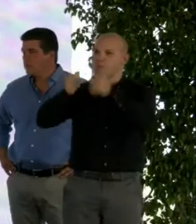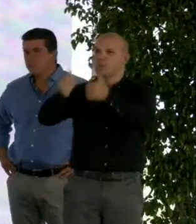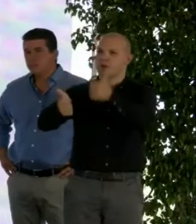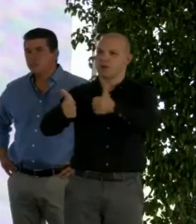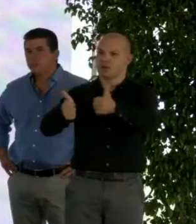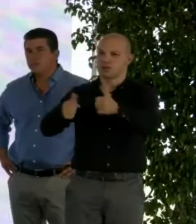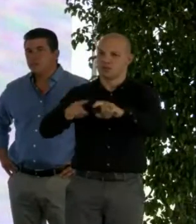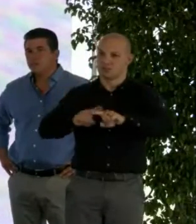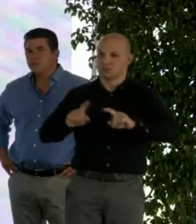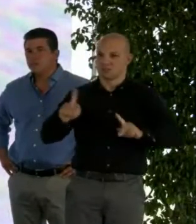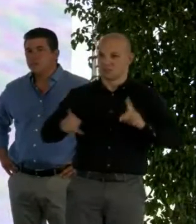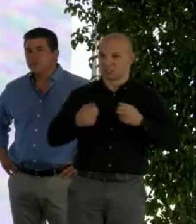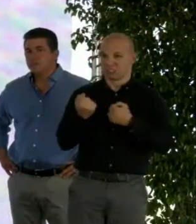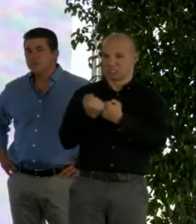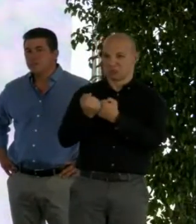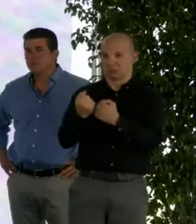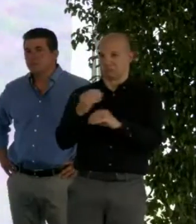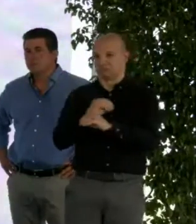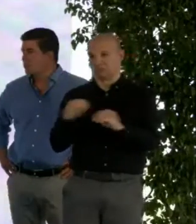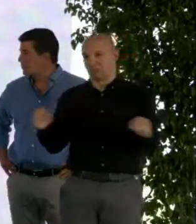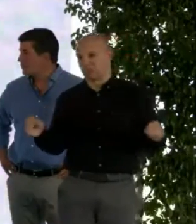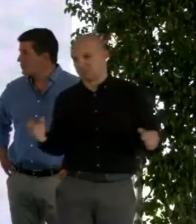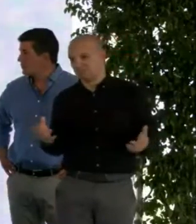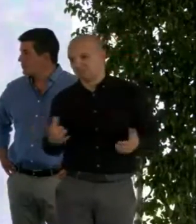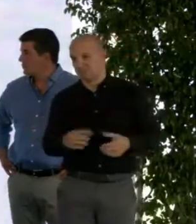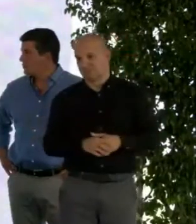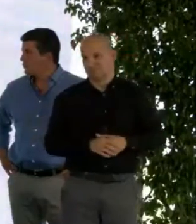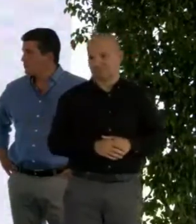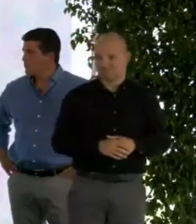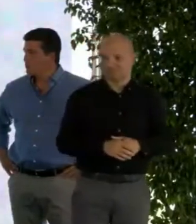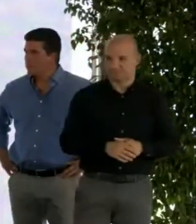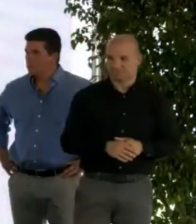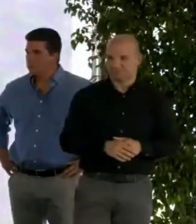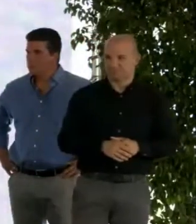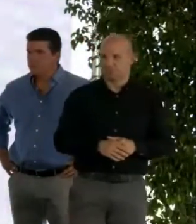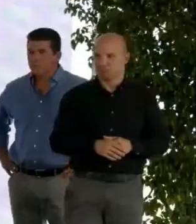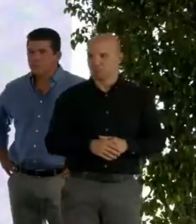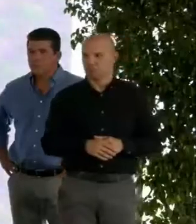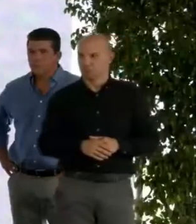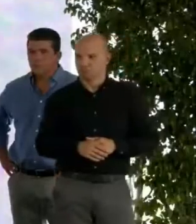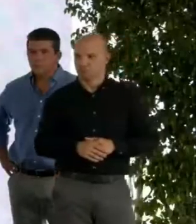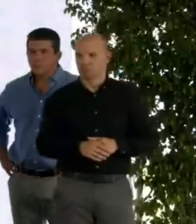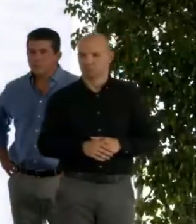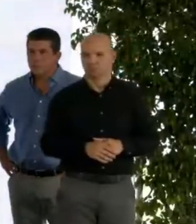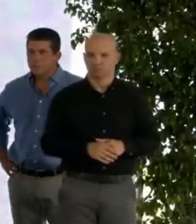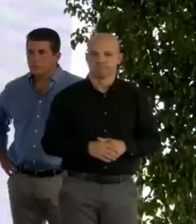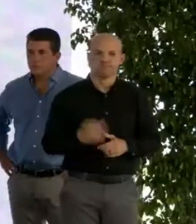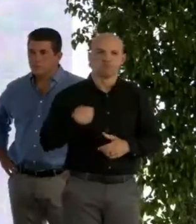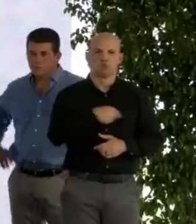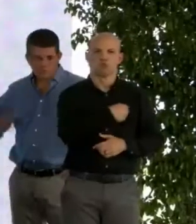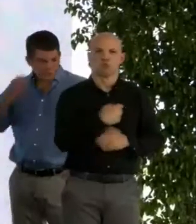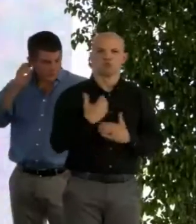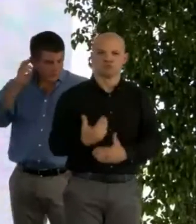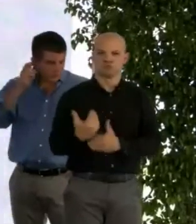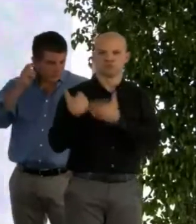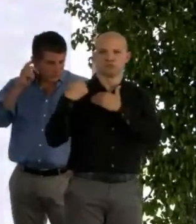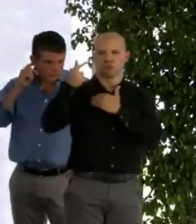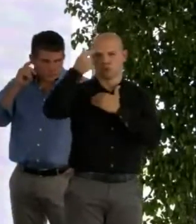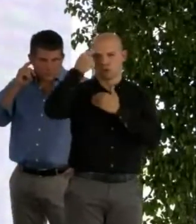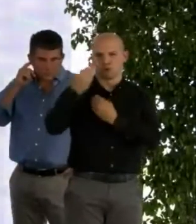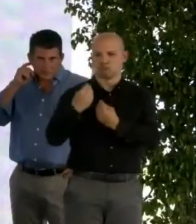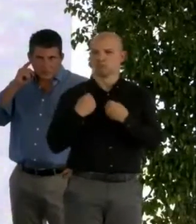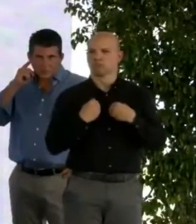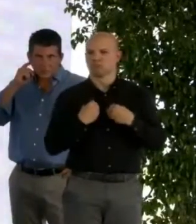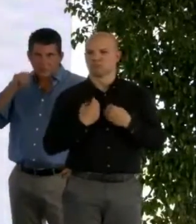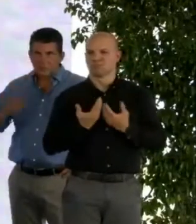y no tienen ahora mismo, ¿verdad?, el apoyo por parte del público. Nosotros tenemos una encomienda bien clara por parte del señor gobernador, y es que